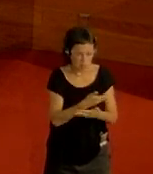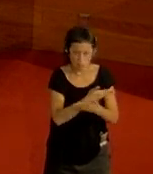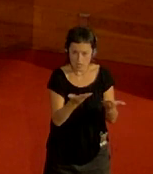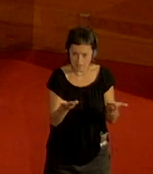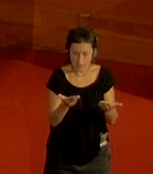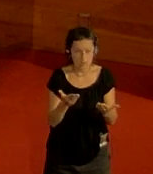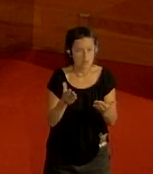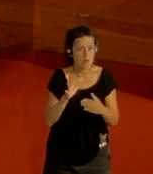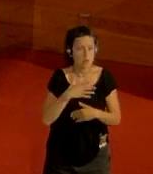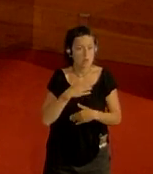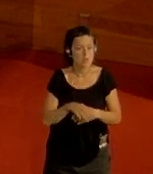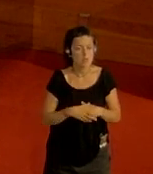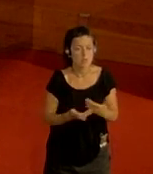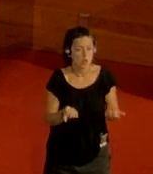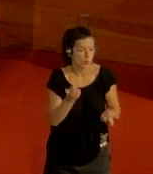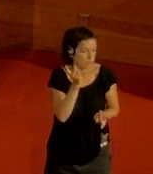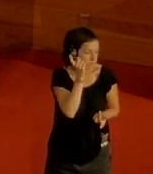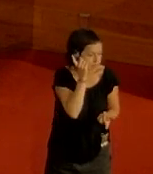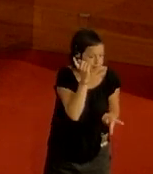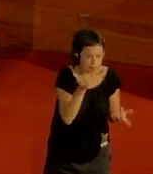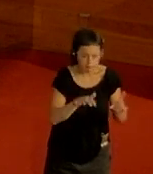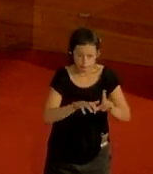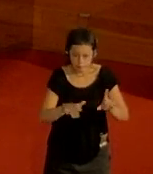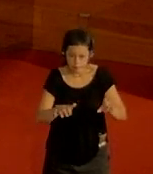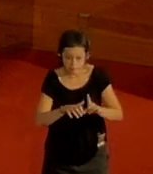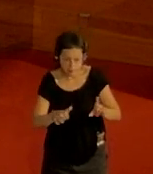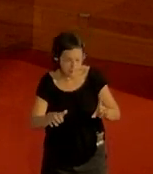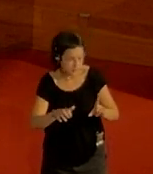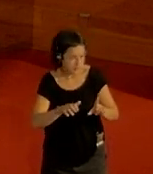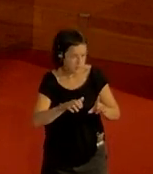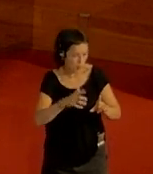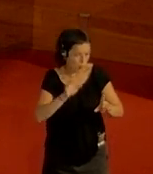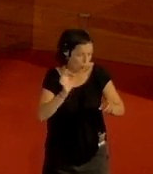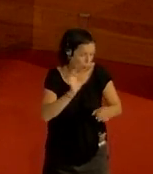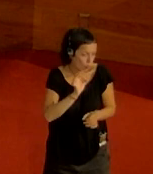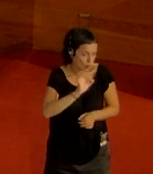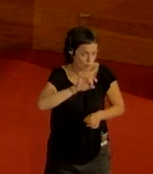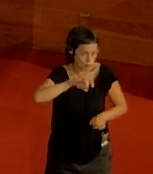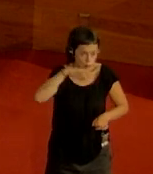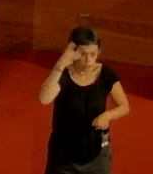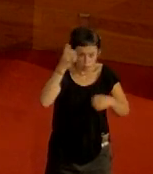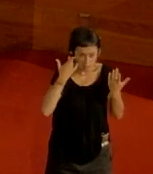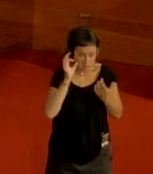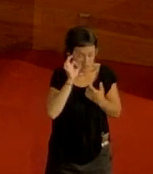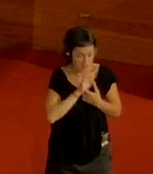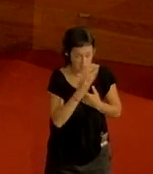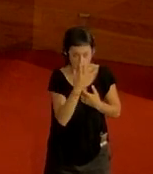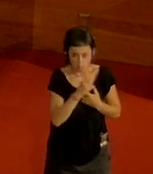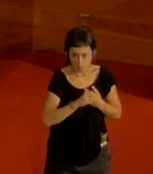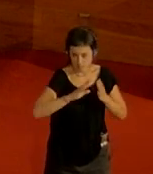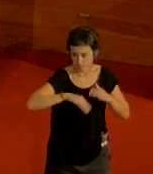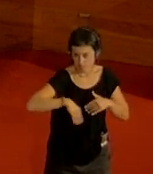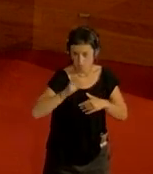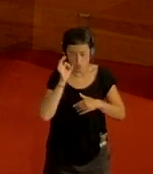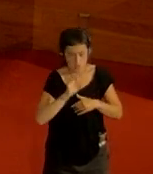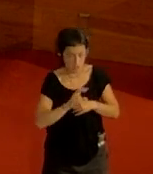dispositivos y en los Ah en esos inventos tan tan tan de finales de siglo XX a principios del siglo xxxi como